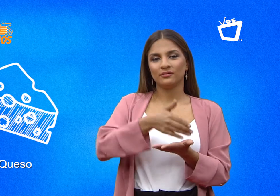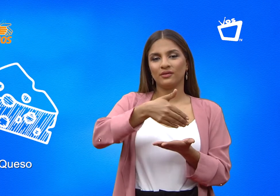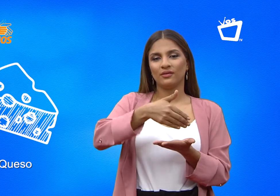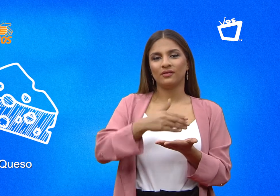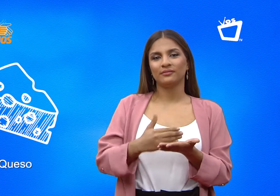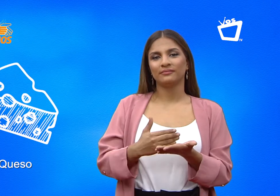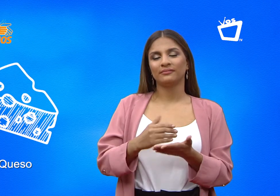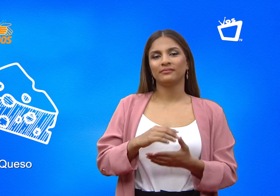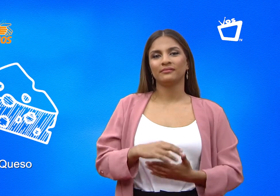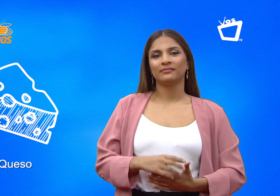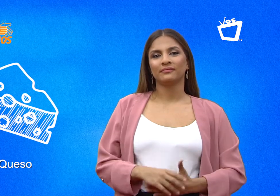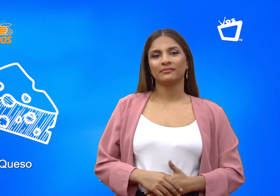Queso.